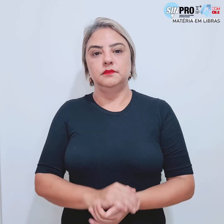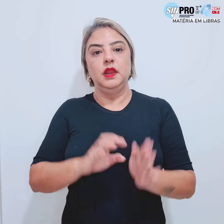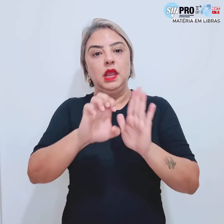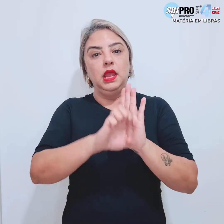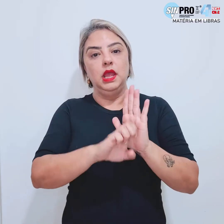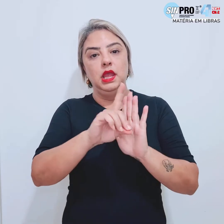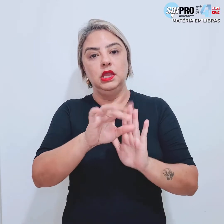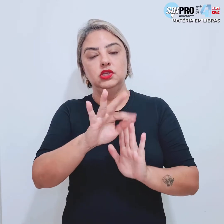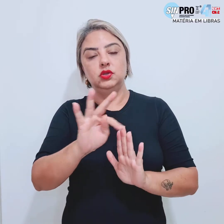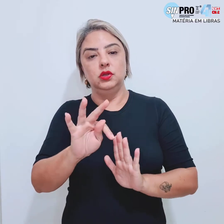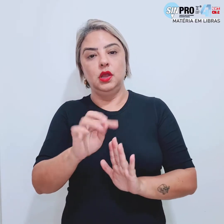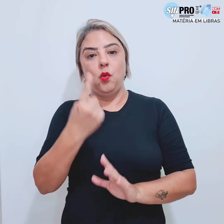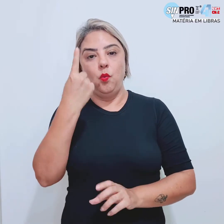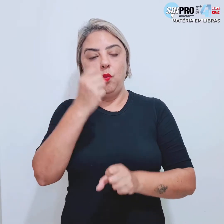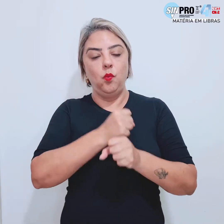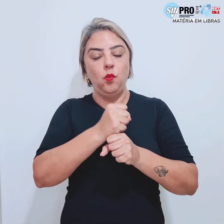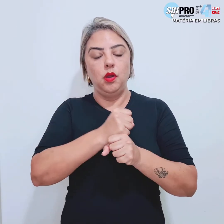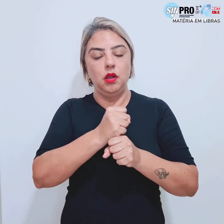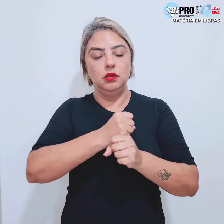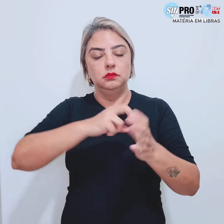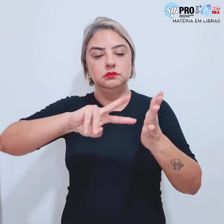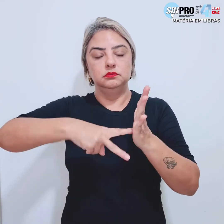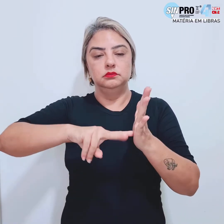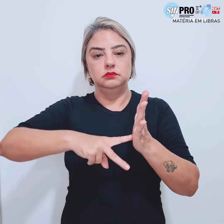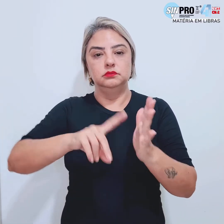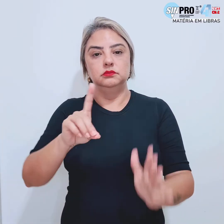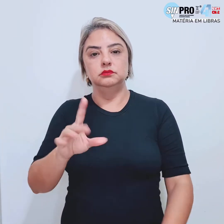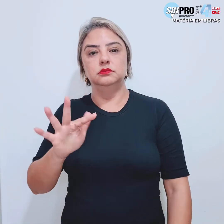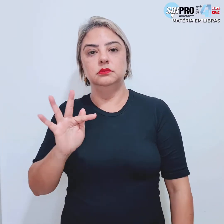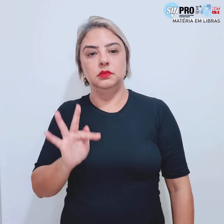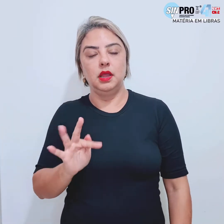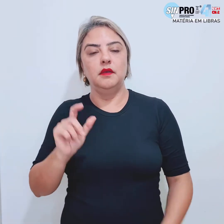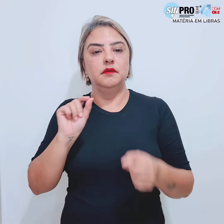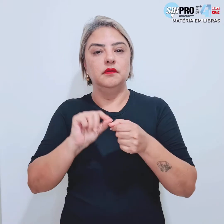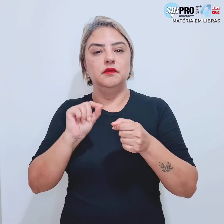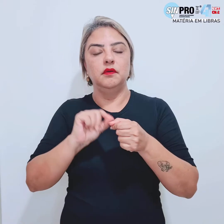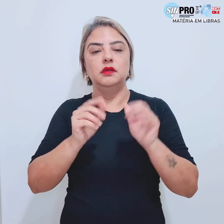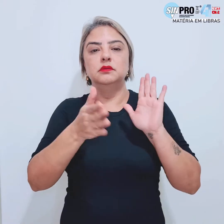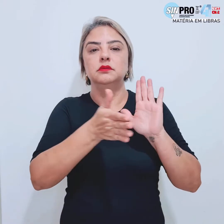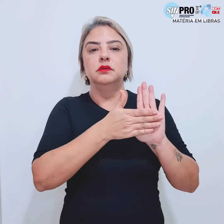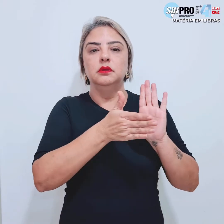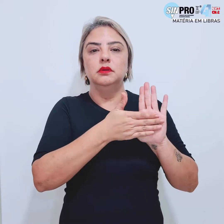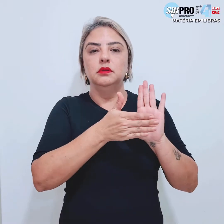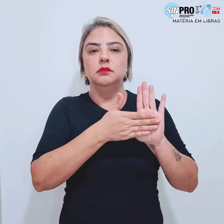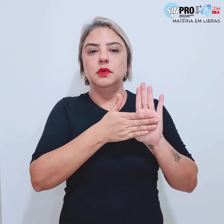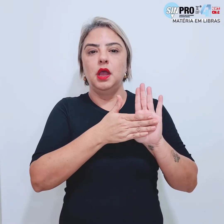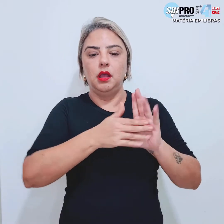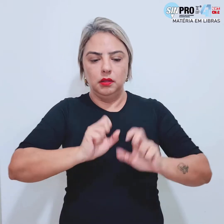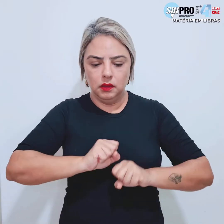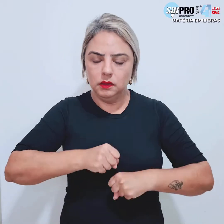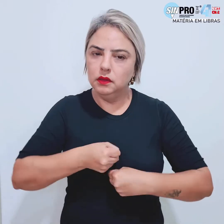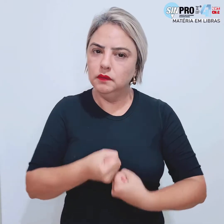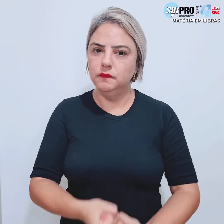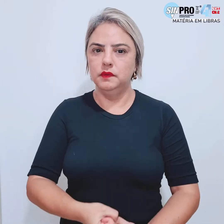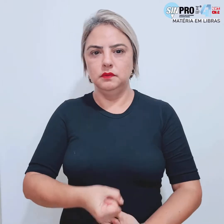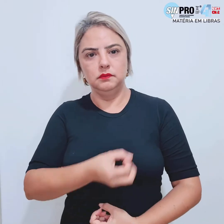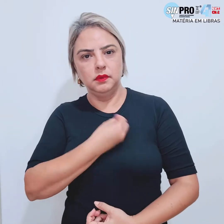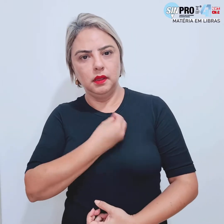Editorial. Há um ano, o Simpro-DF realiza campanhas em defesa da vida